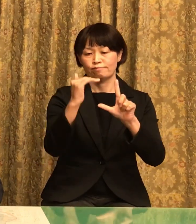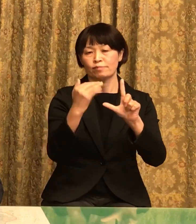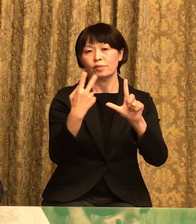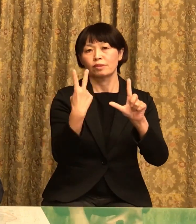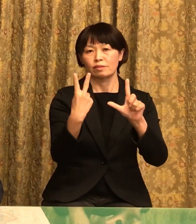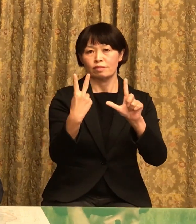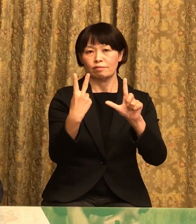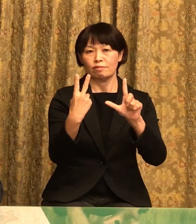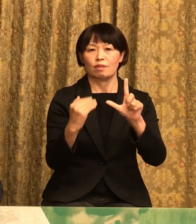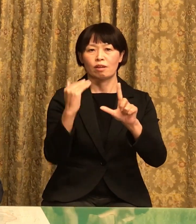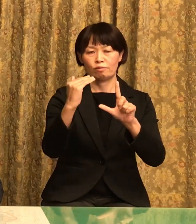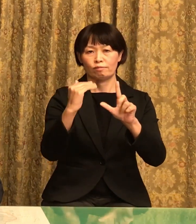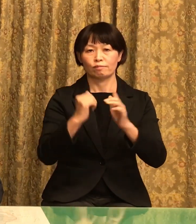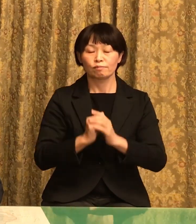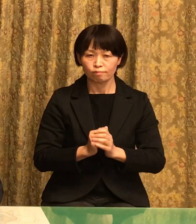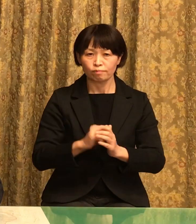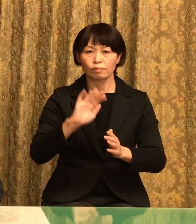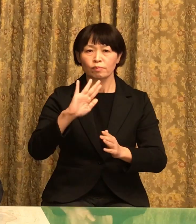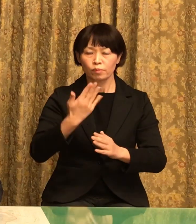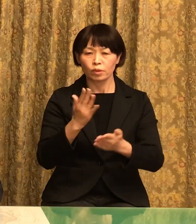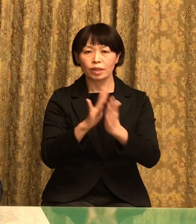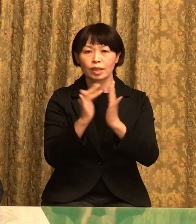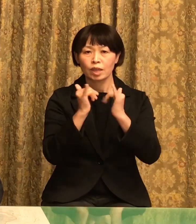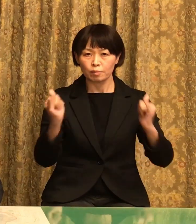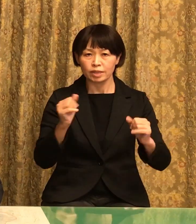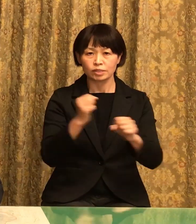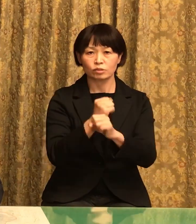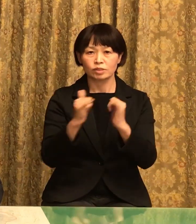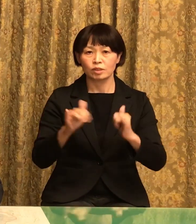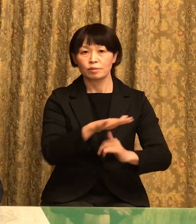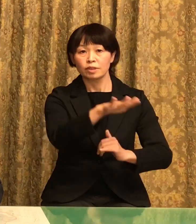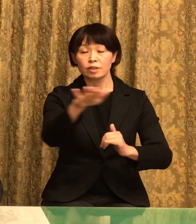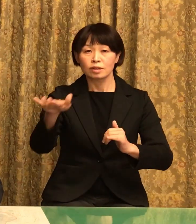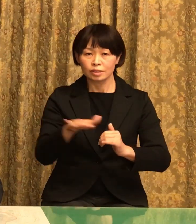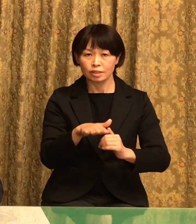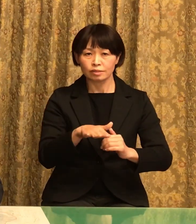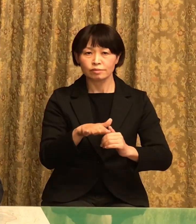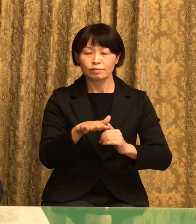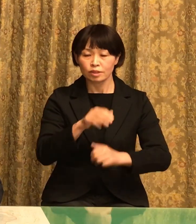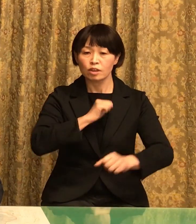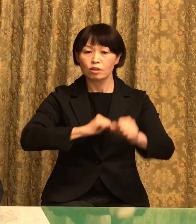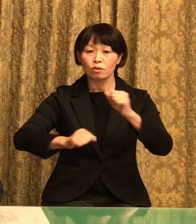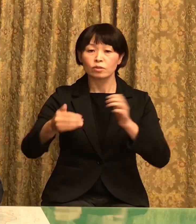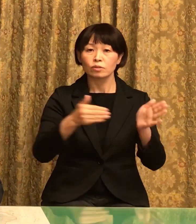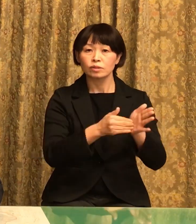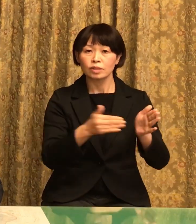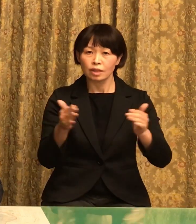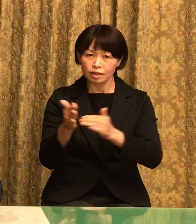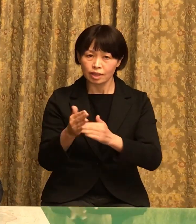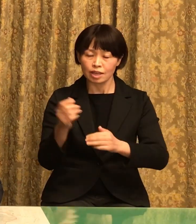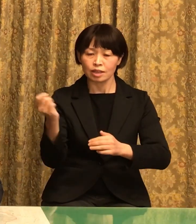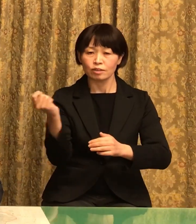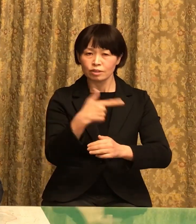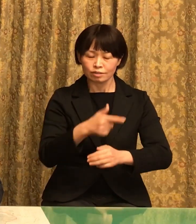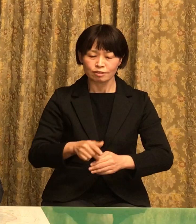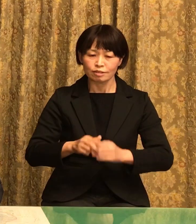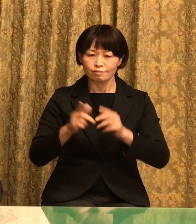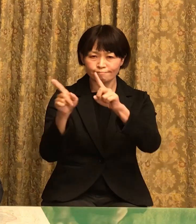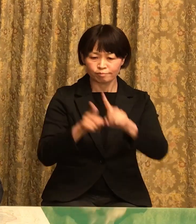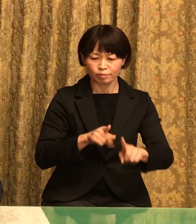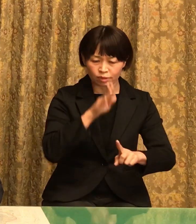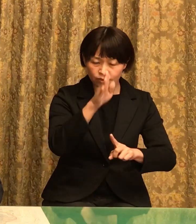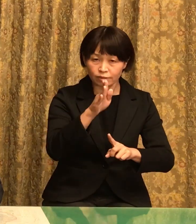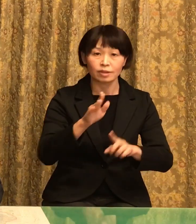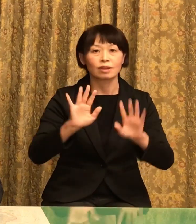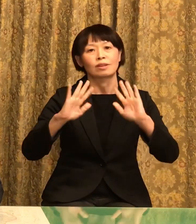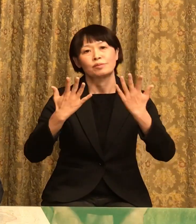。ただし県民事業者の皆さんに対する具体的な行動制限については直ちには